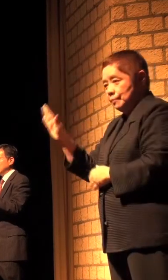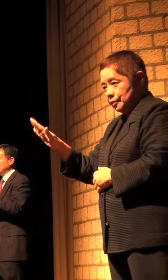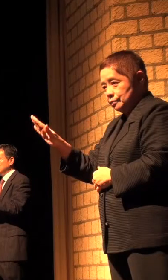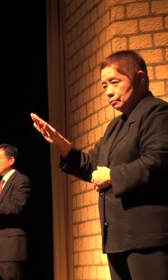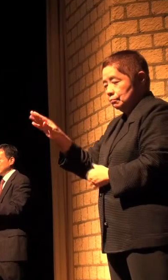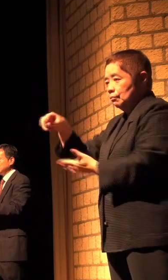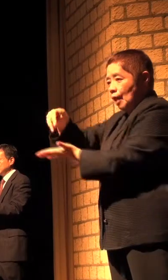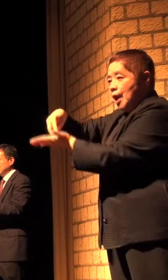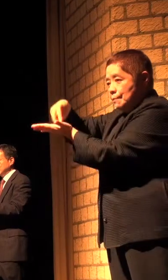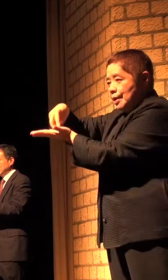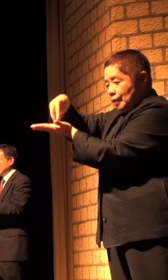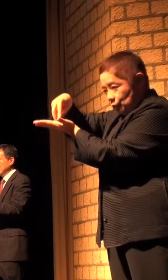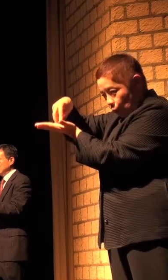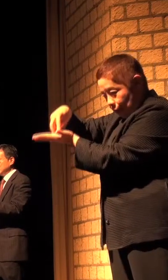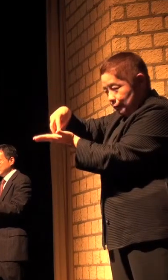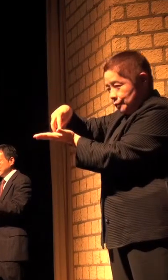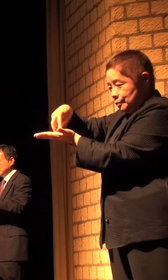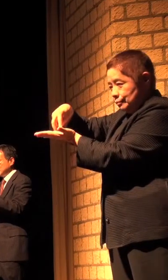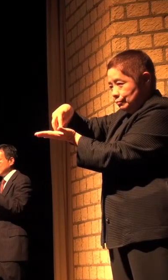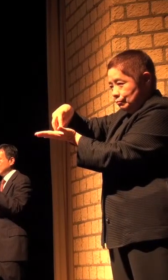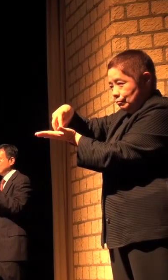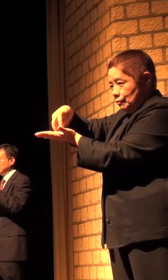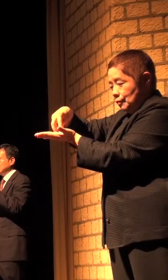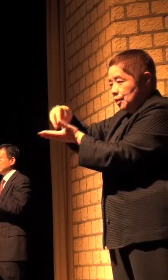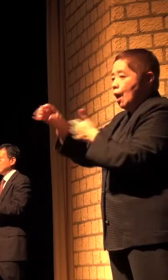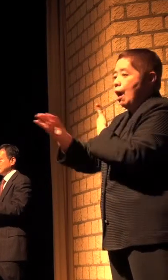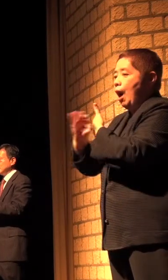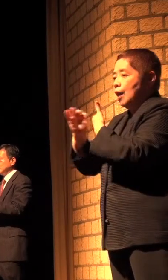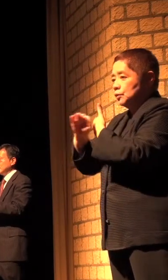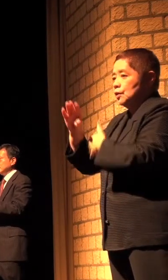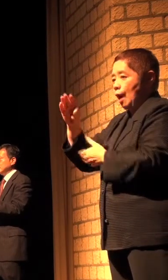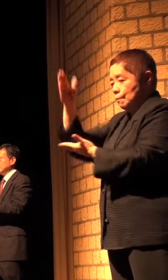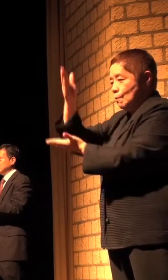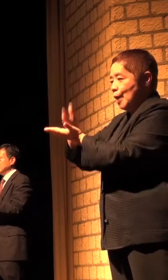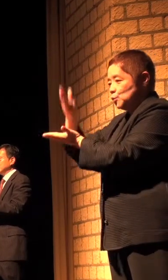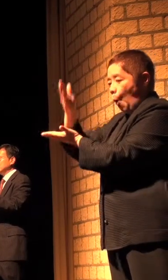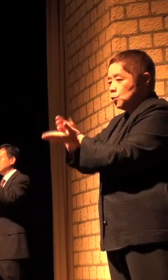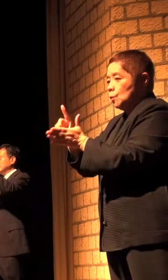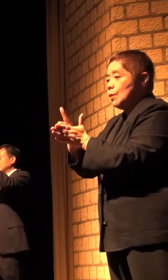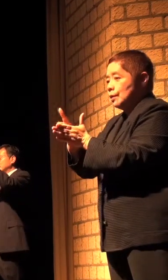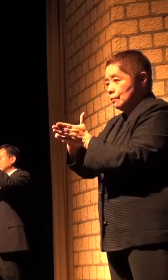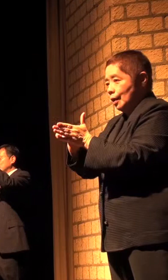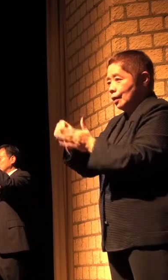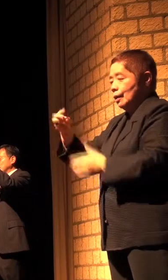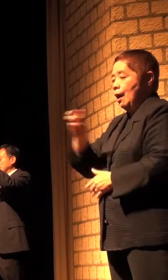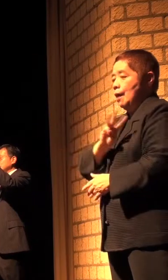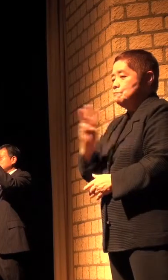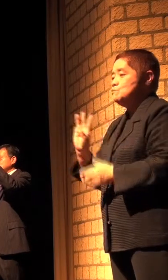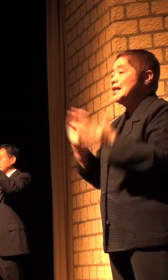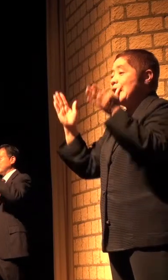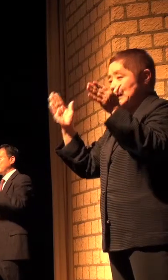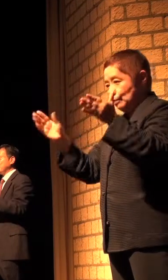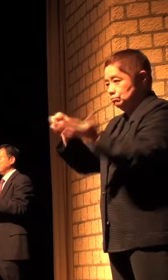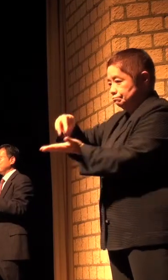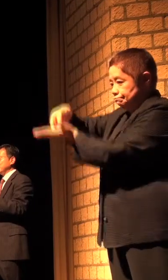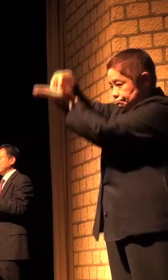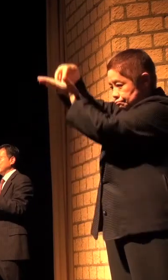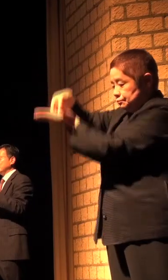ーターが止まります。であるマンションでは3日間動かなかった。で30階建てぐらいのマンションです